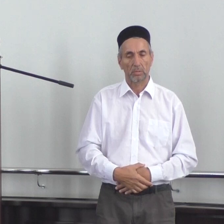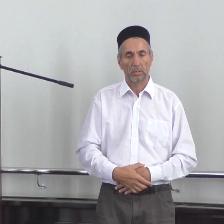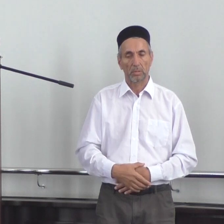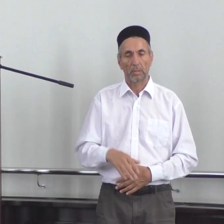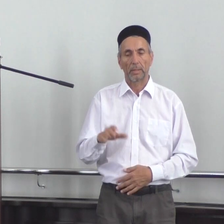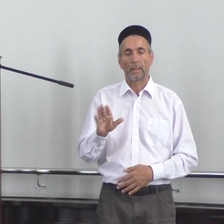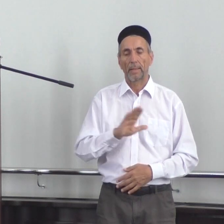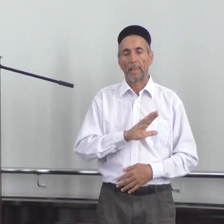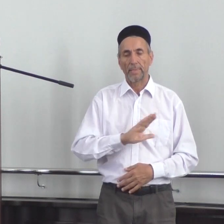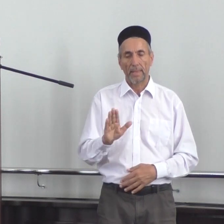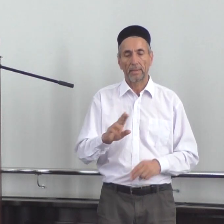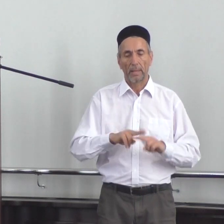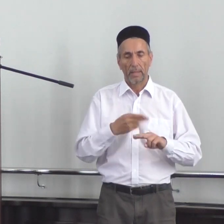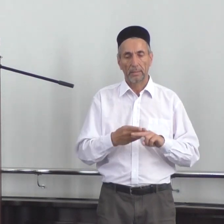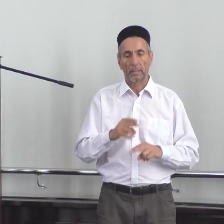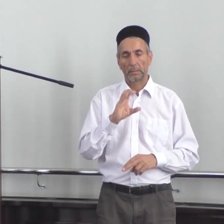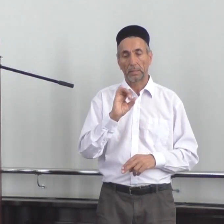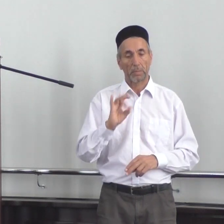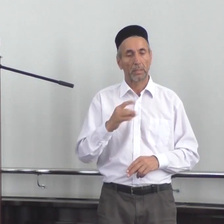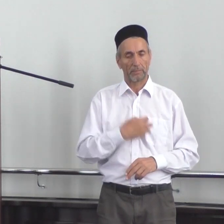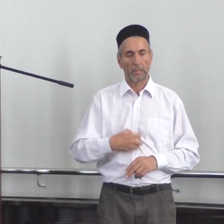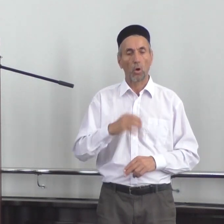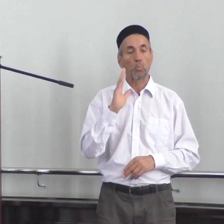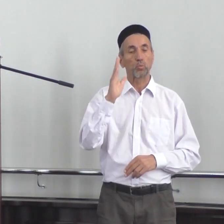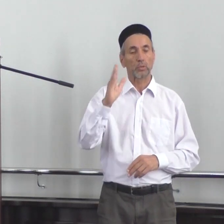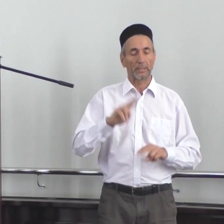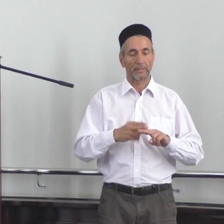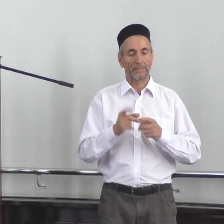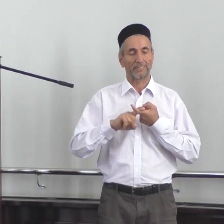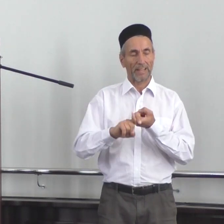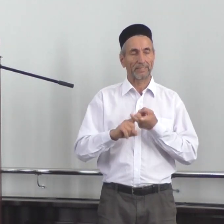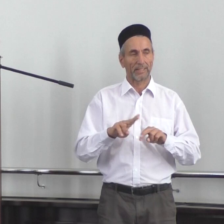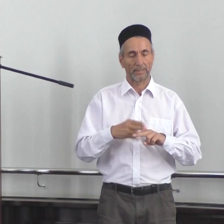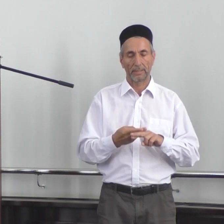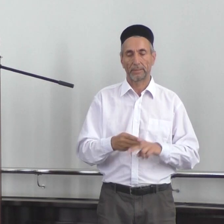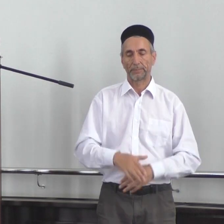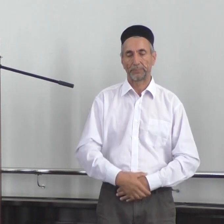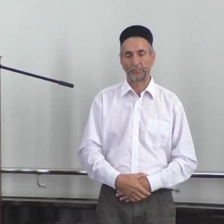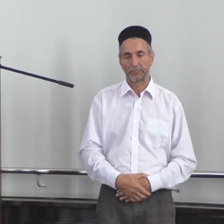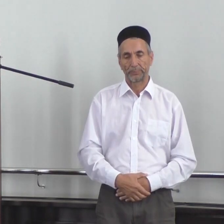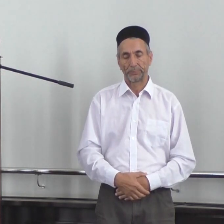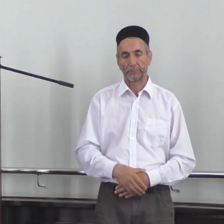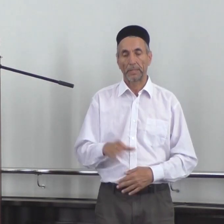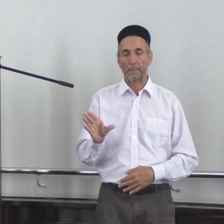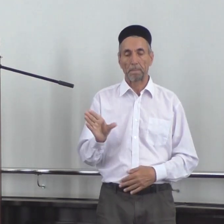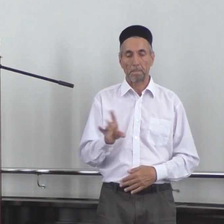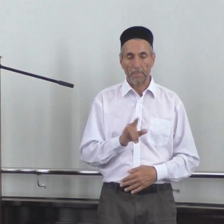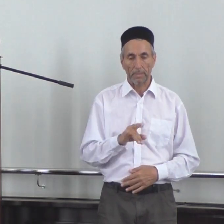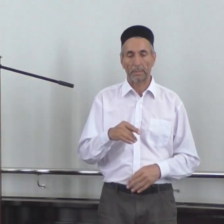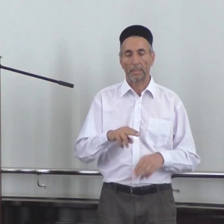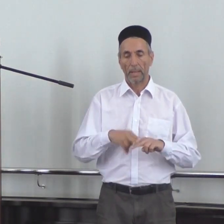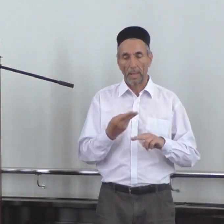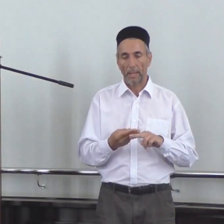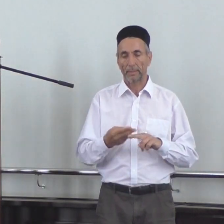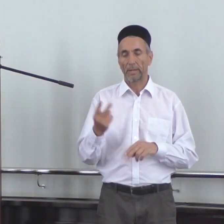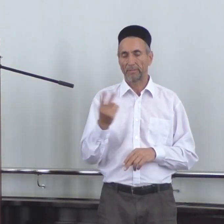юк ит аларны» дип әйтсә, бетте. Киләчәк юк. Әмма юк, Расулебез шулай эшләмәде. Без шулай ук